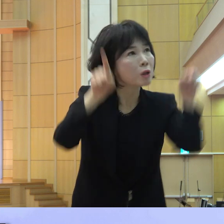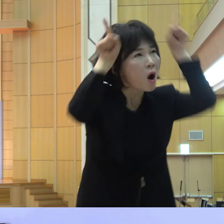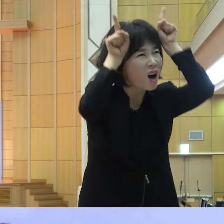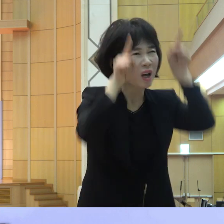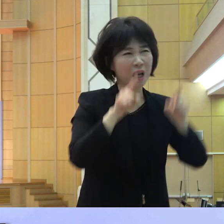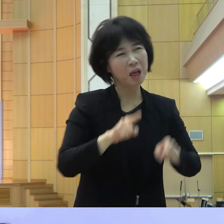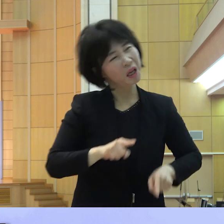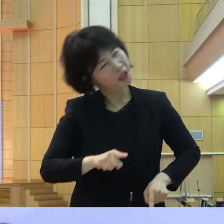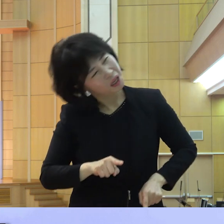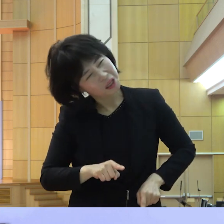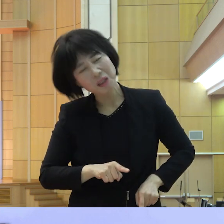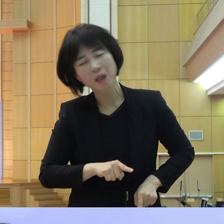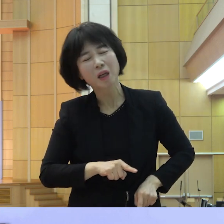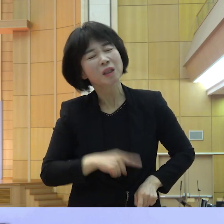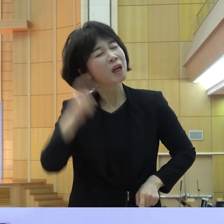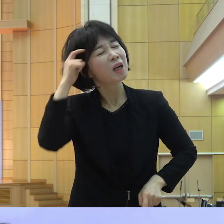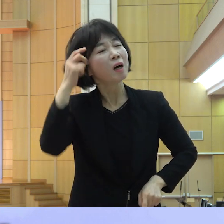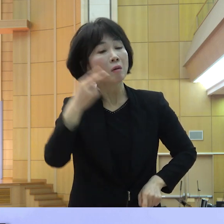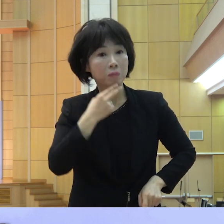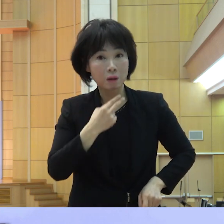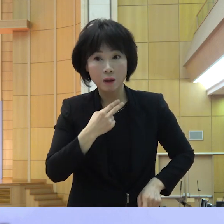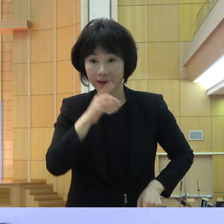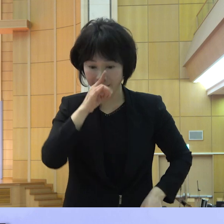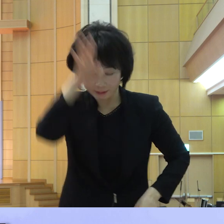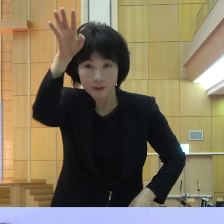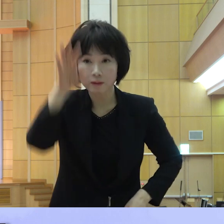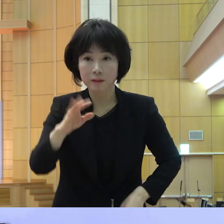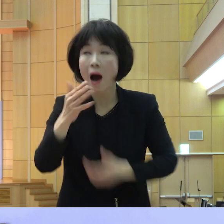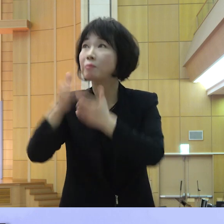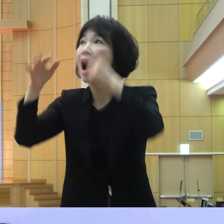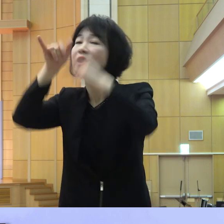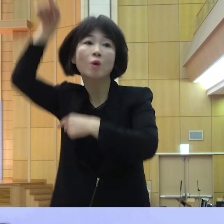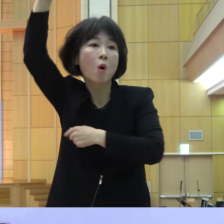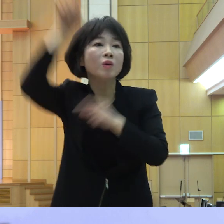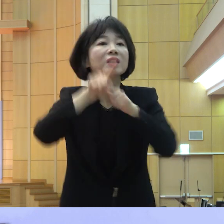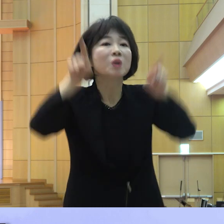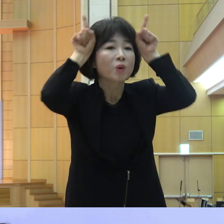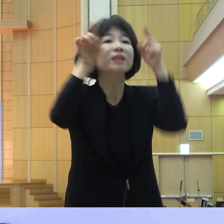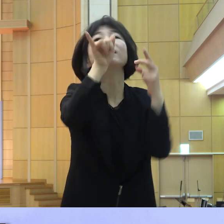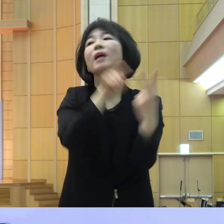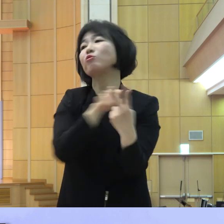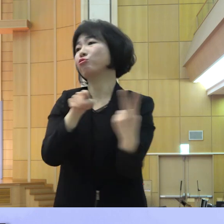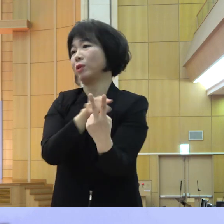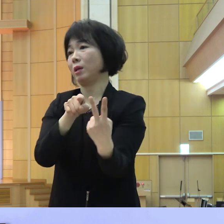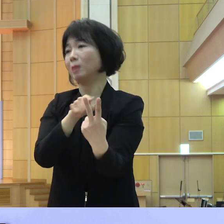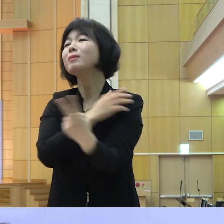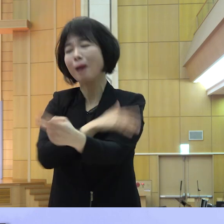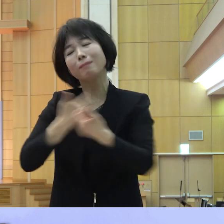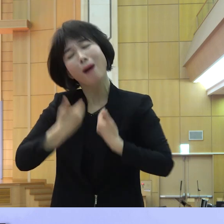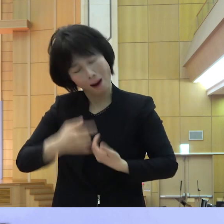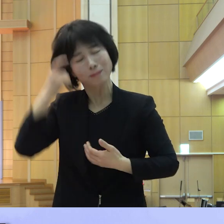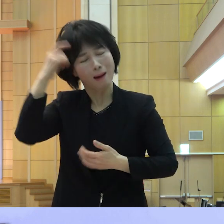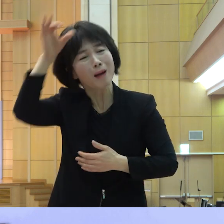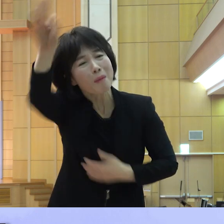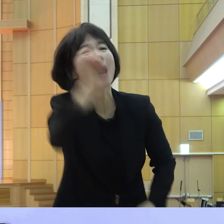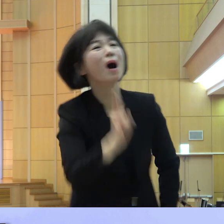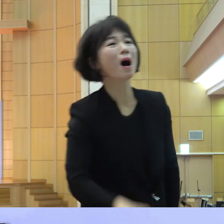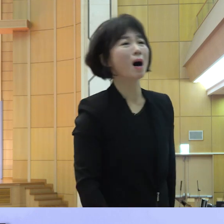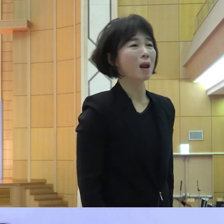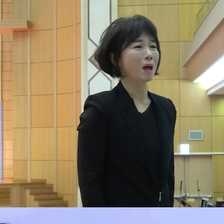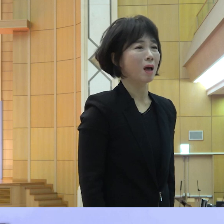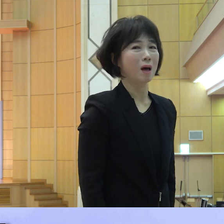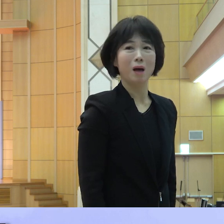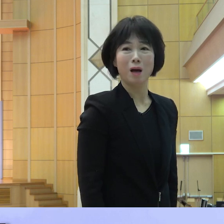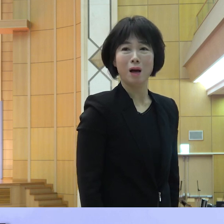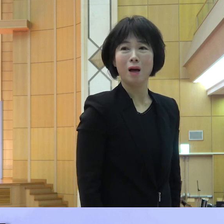있는지 좀 알아나 봤습니까? 세상에서 우리가 살아가는 삶에 있어서도 인생길도 있고